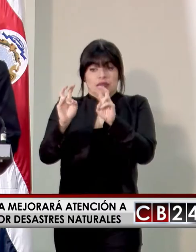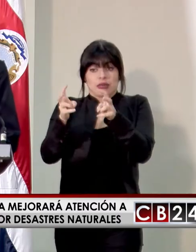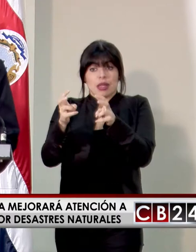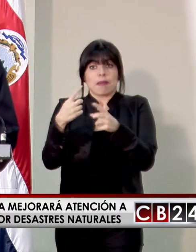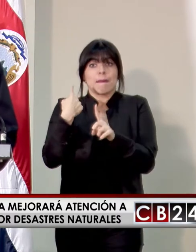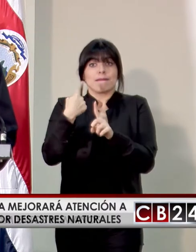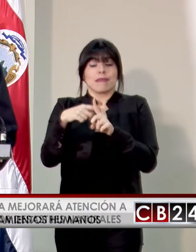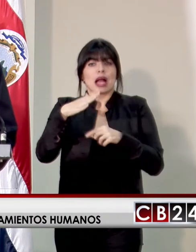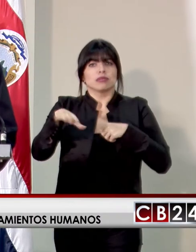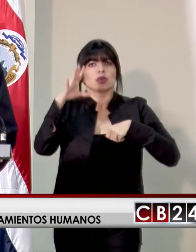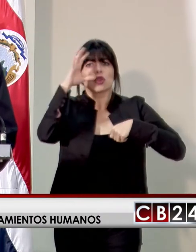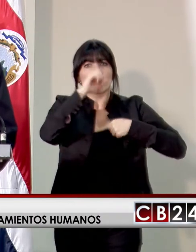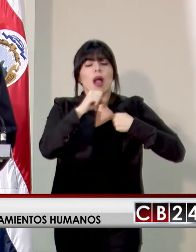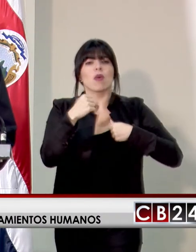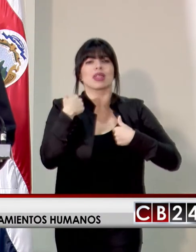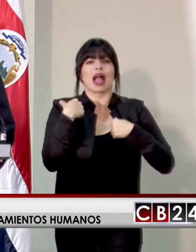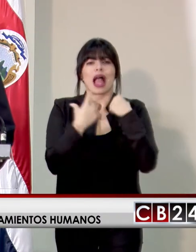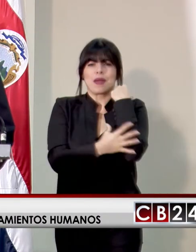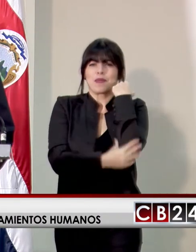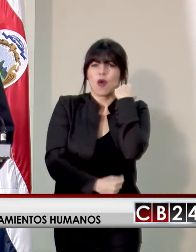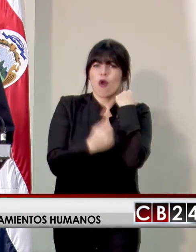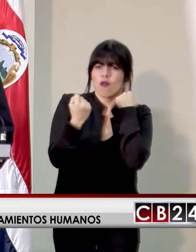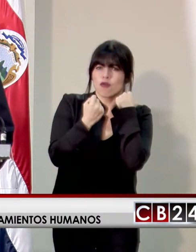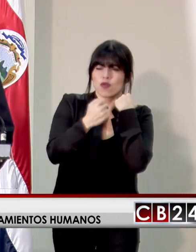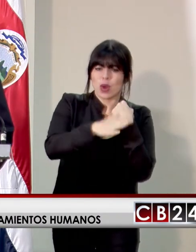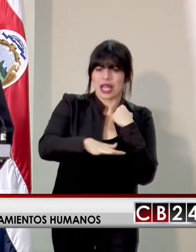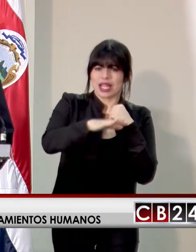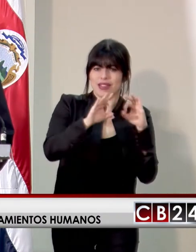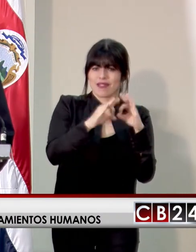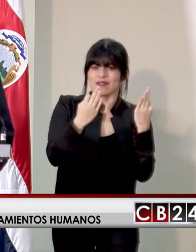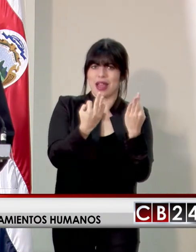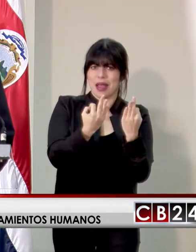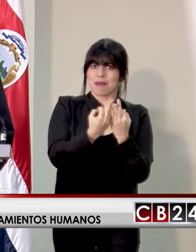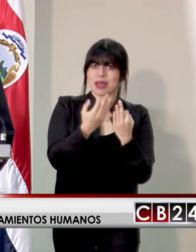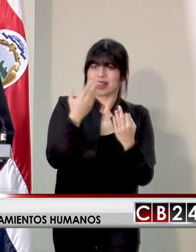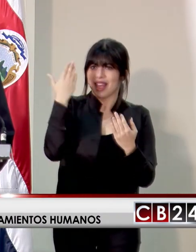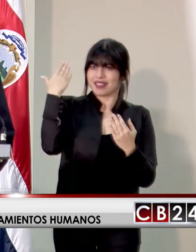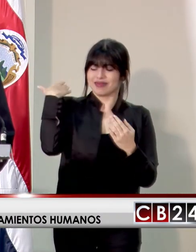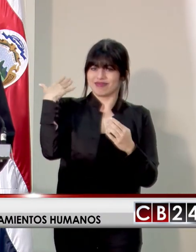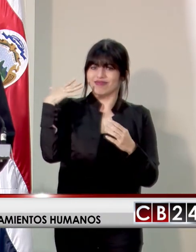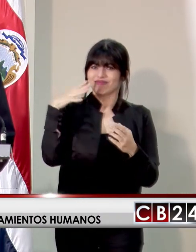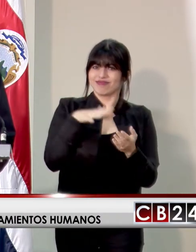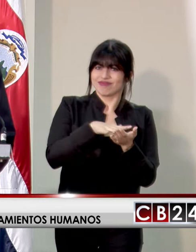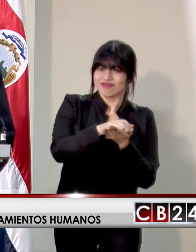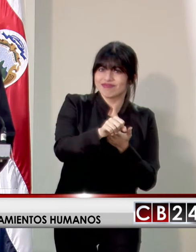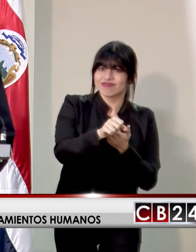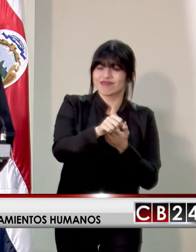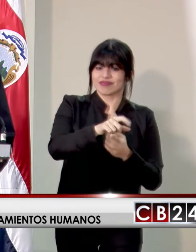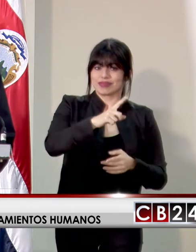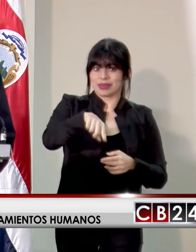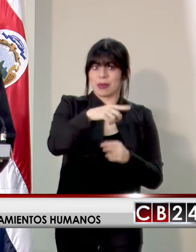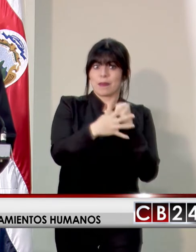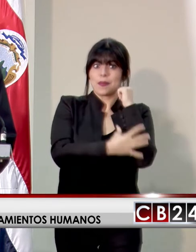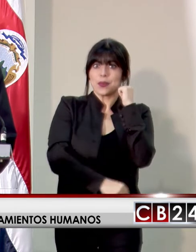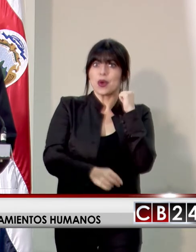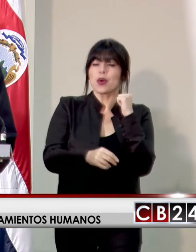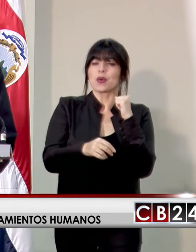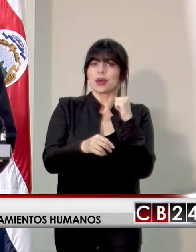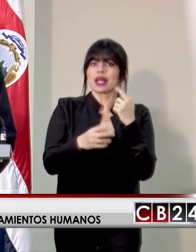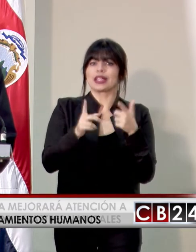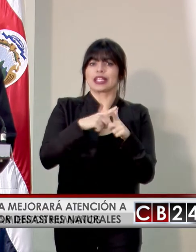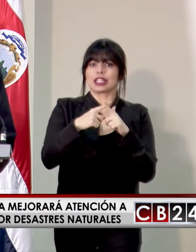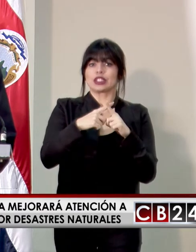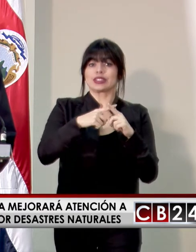tomando en cuenta la pobreza coyuntural que tienen las familias afectadas por las amenazas naturales se subió el